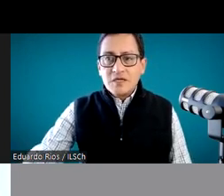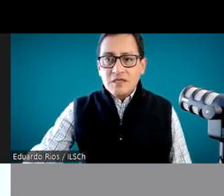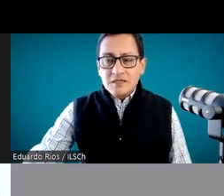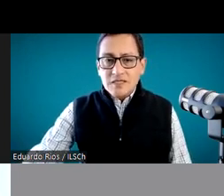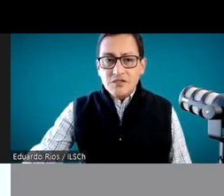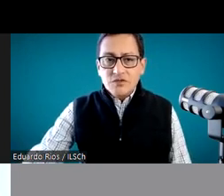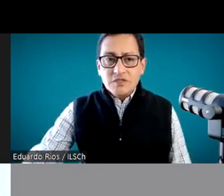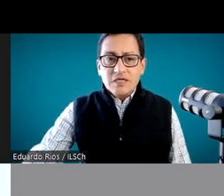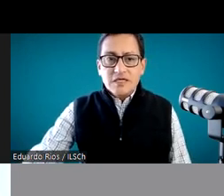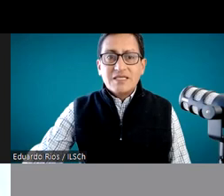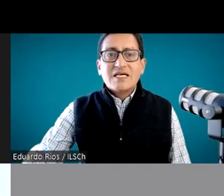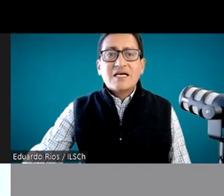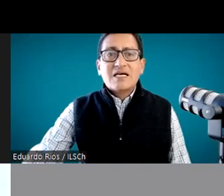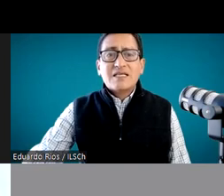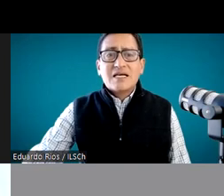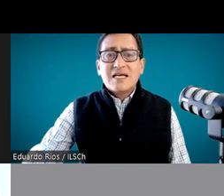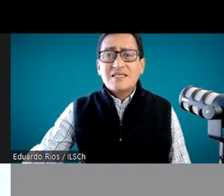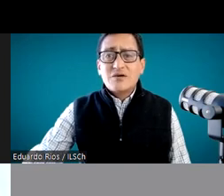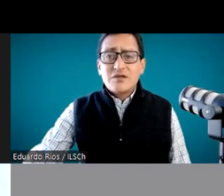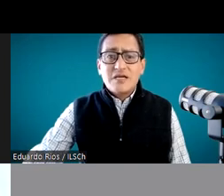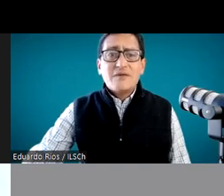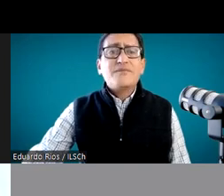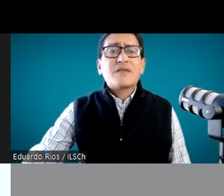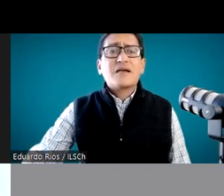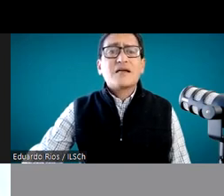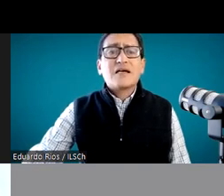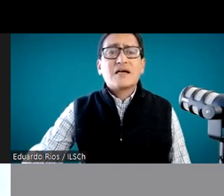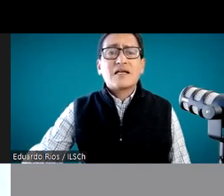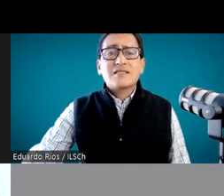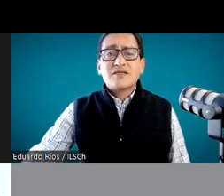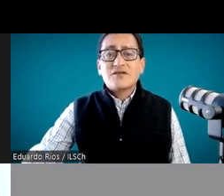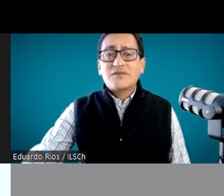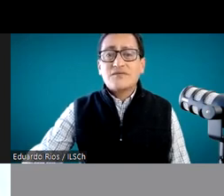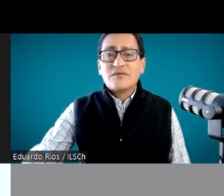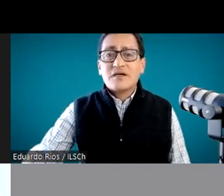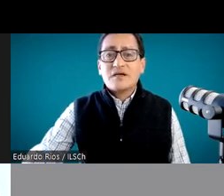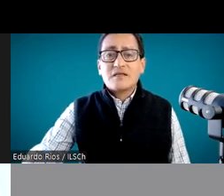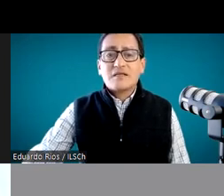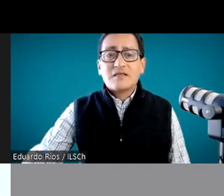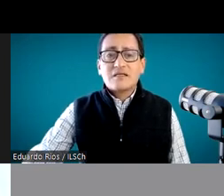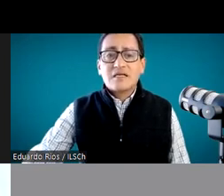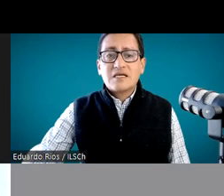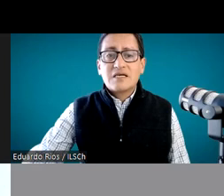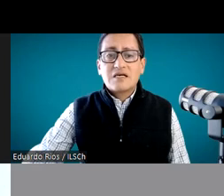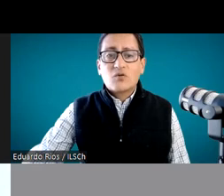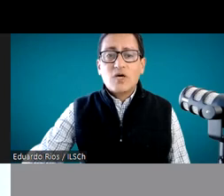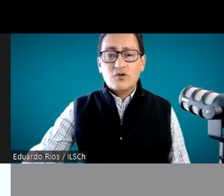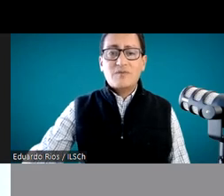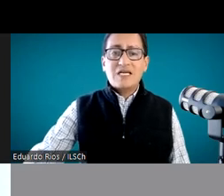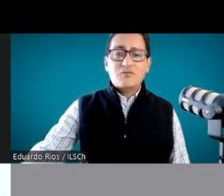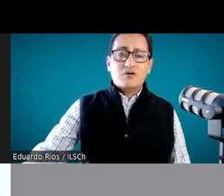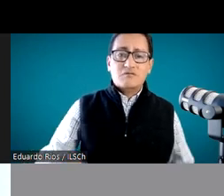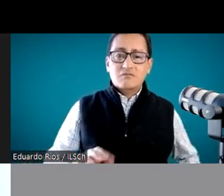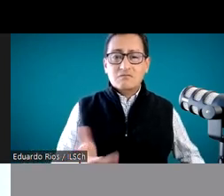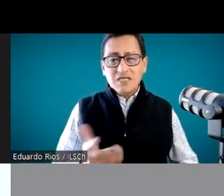esto. De hecho, esta clase de hoy día, la clase de hoy, tiene cuatro